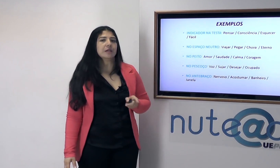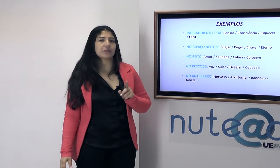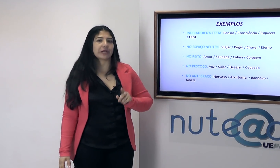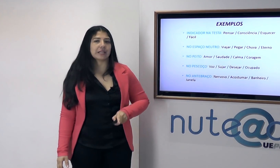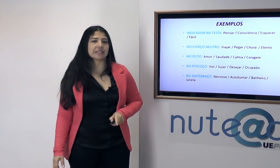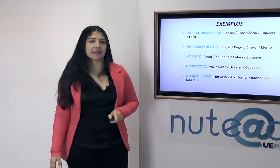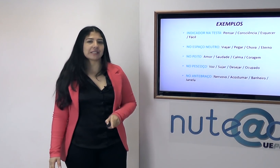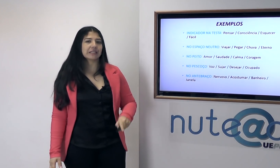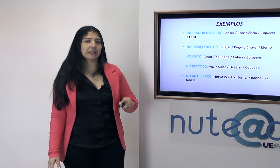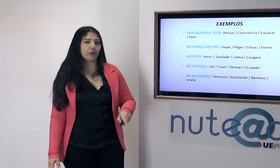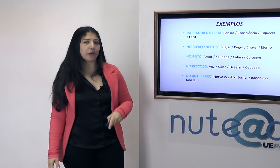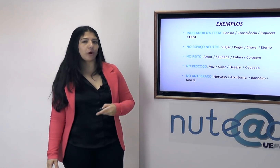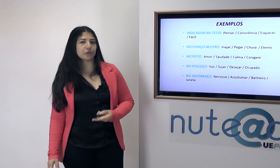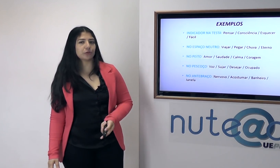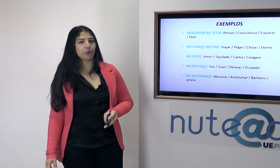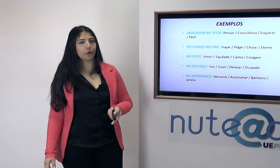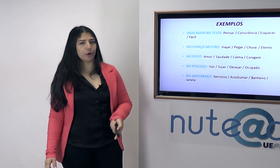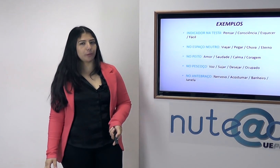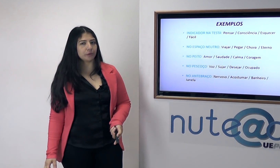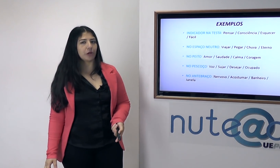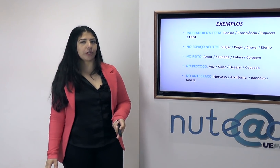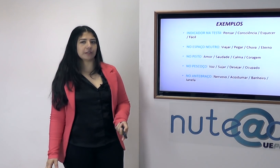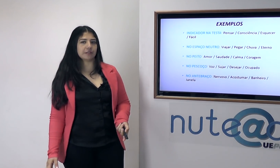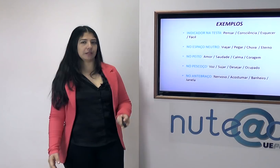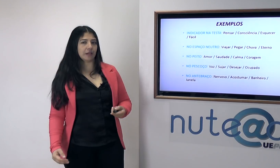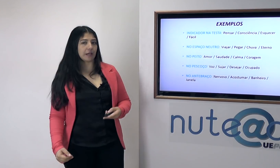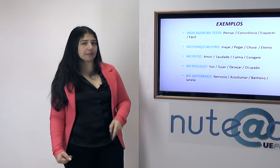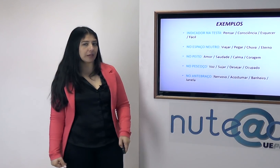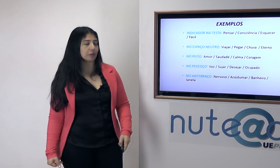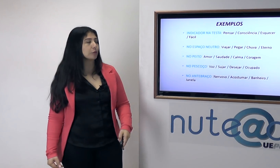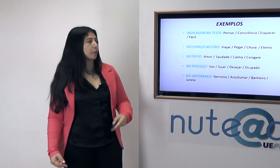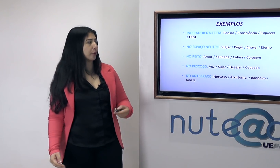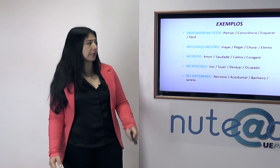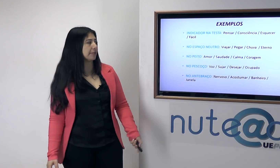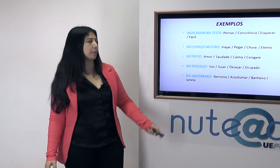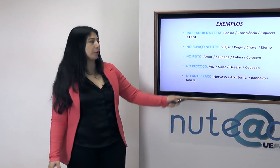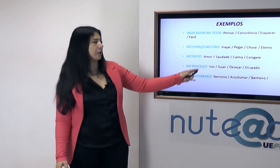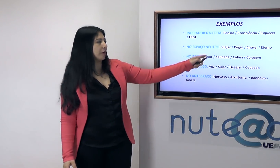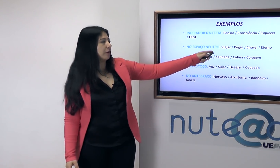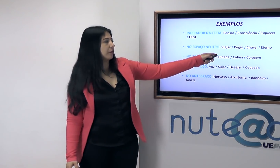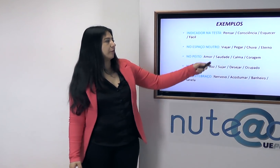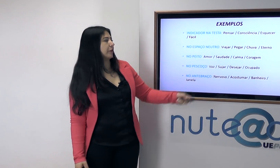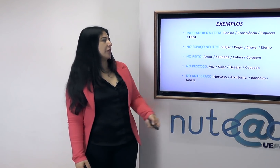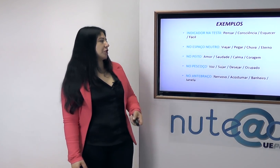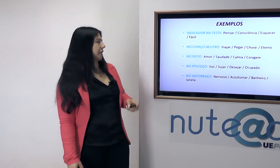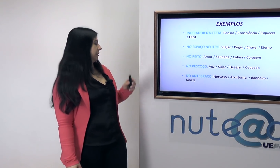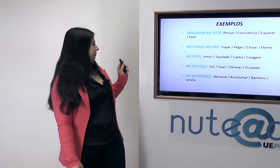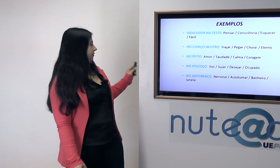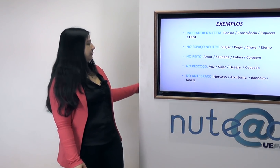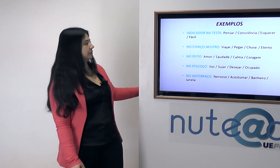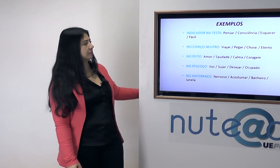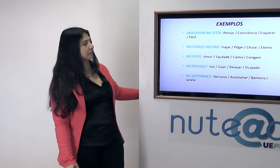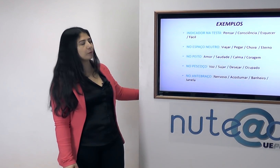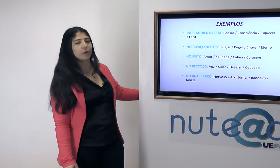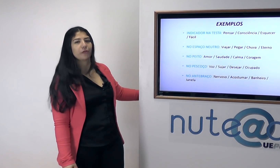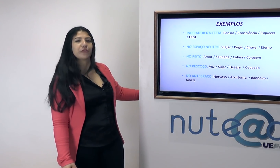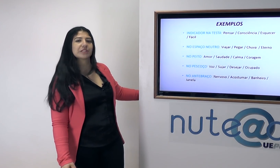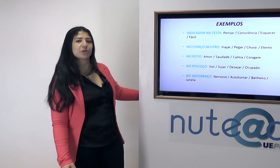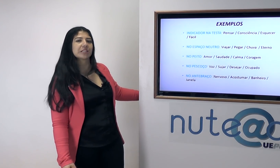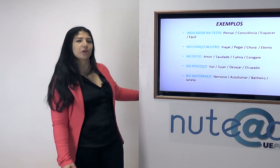são aqueles sinais que não encostam no corpo na hora de serem realizados. Por exemplo, viajar. O que eu vou fazer é o sinal